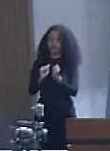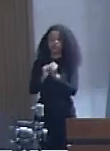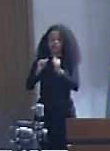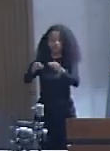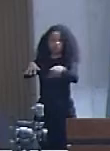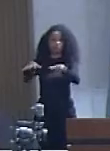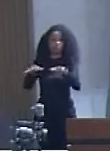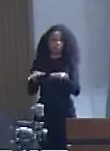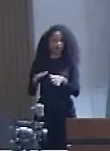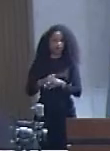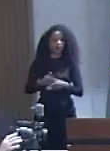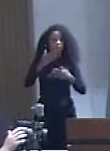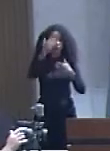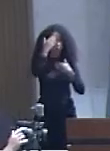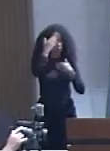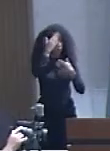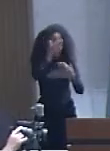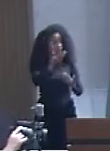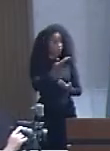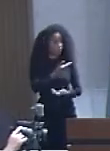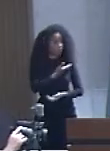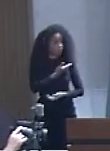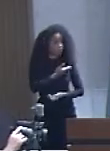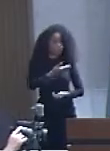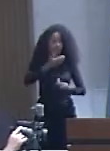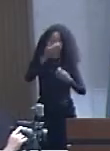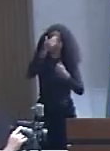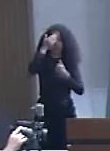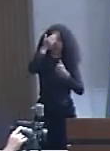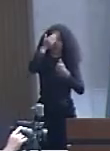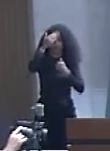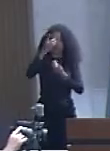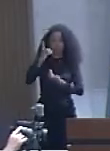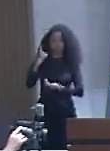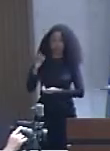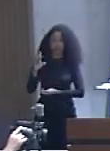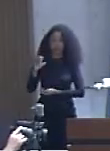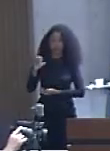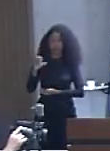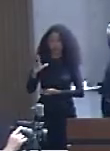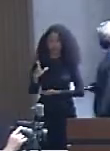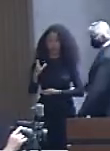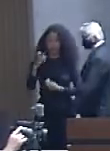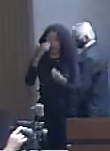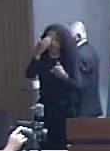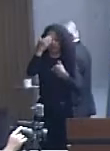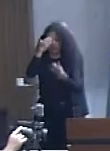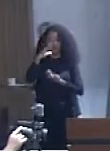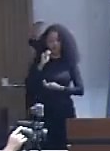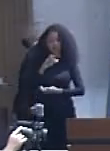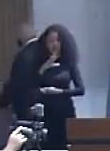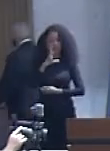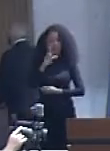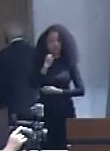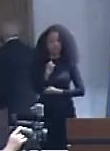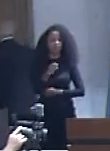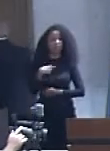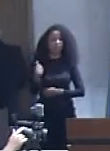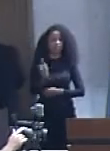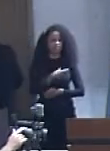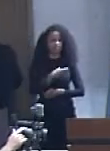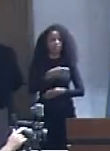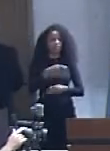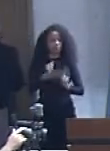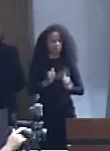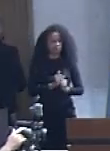pública. Obrigado, companheiro. Obrigado, Vânia Barros. Obrigado, Carlos. A gente reconduz